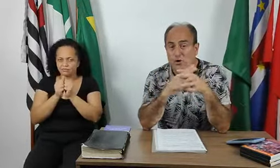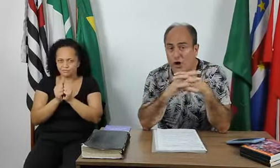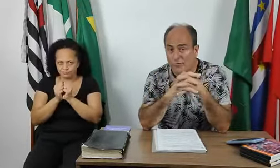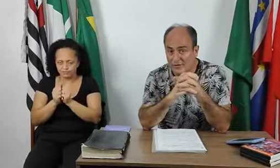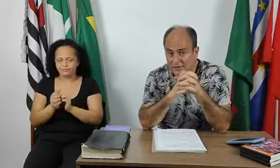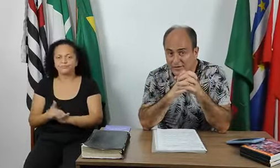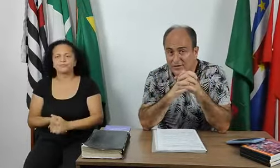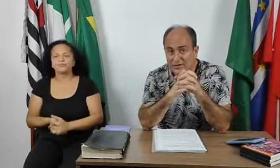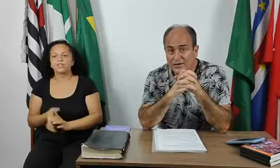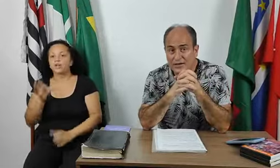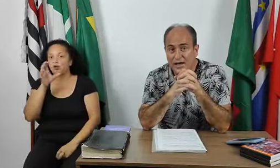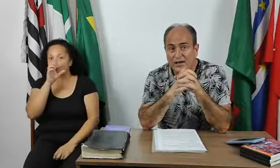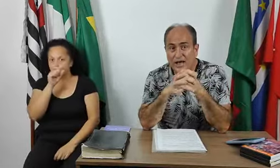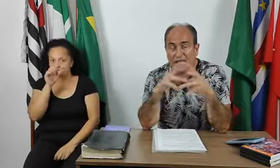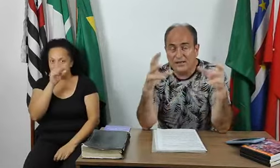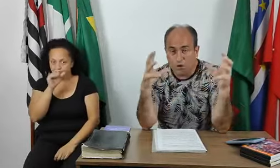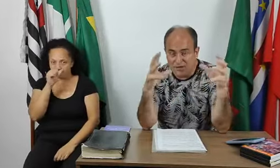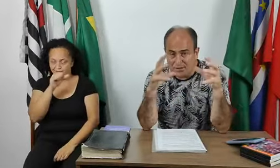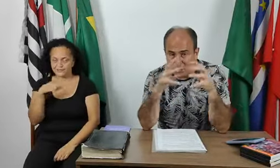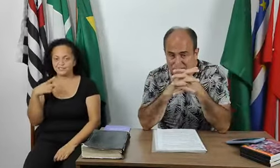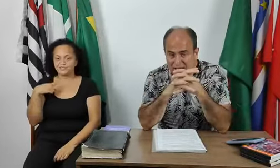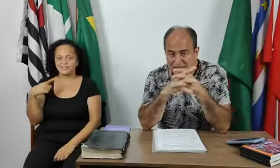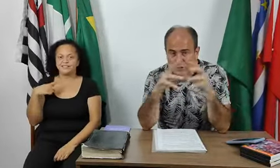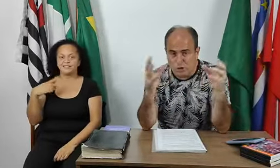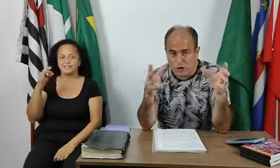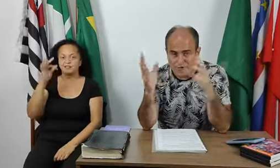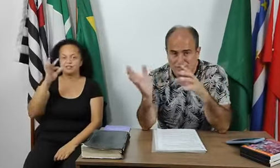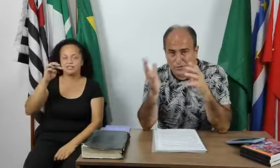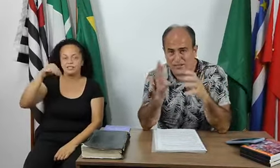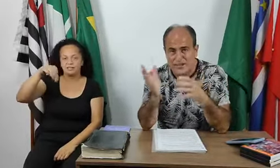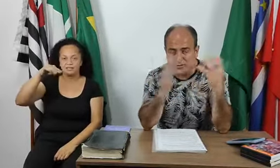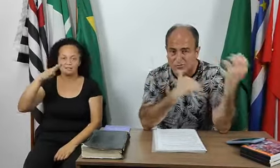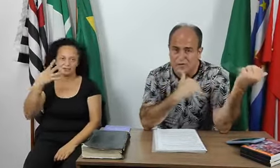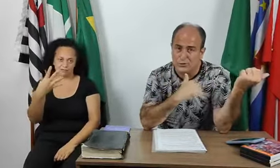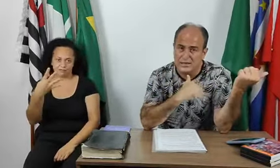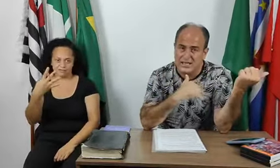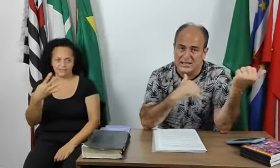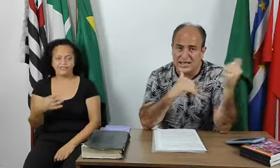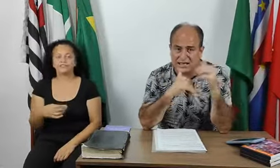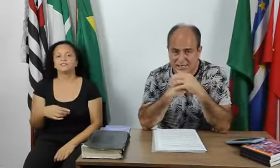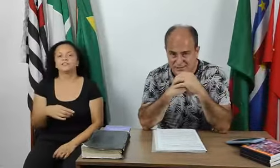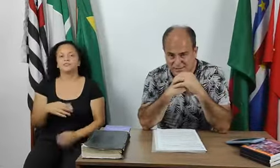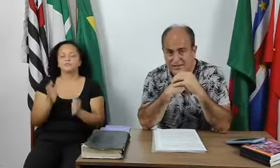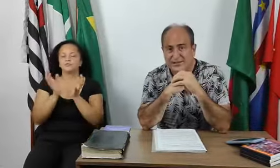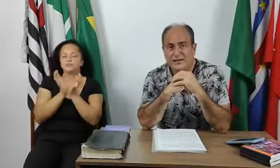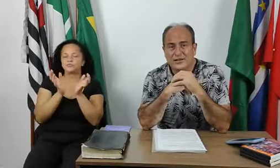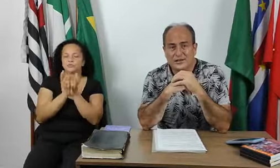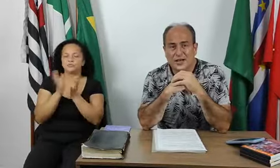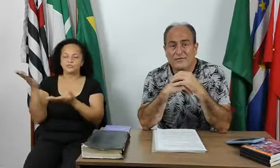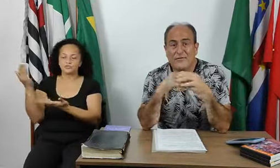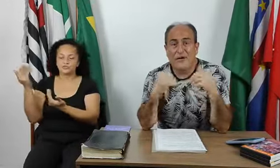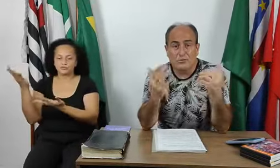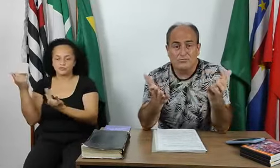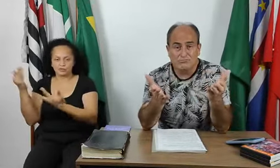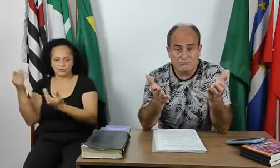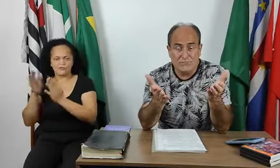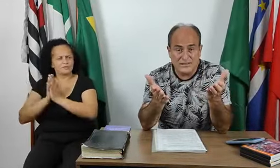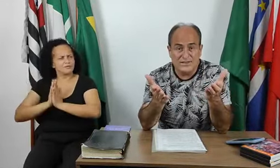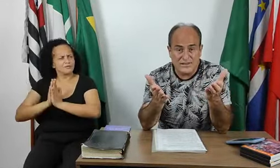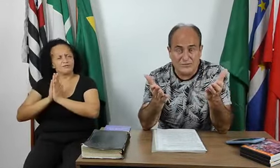Espaço Jovem. Tá? A nossa moçada, os jovens e adolescentes vão se reunir aqui na igreja, né? E